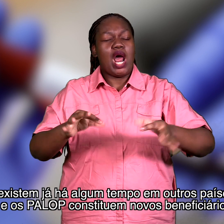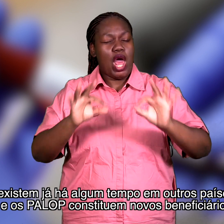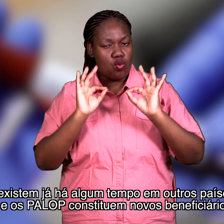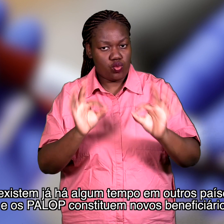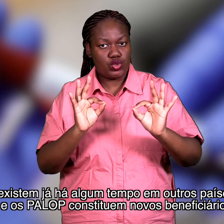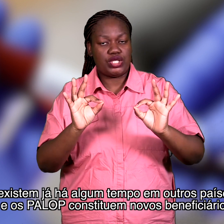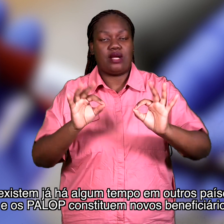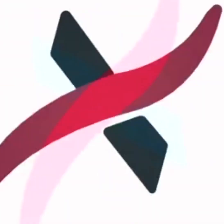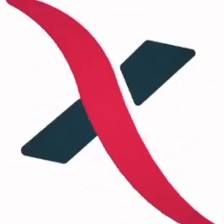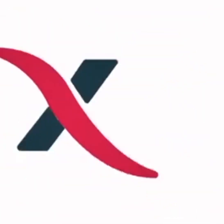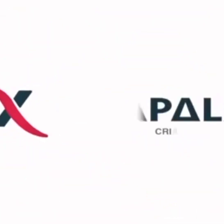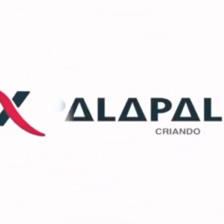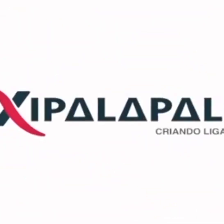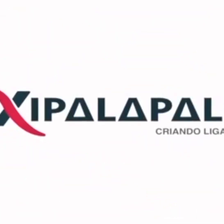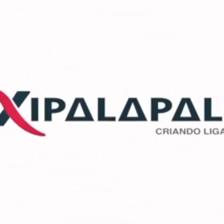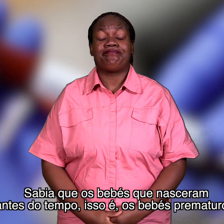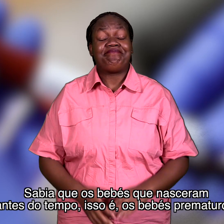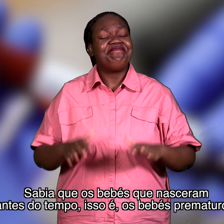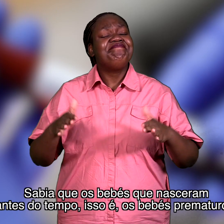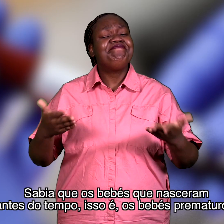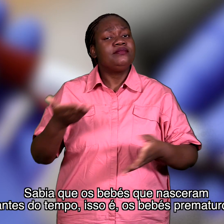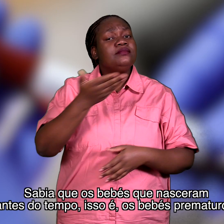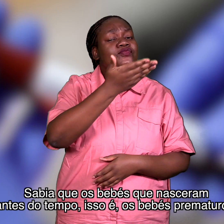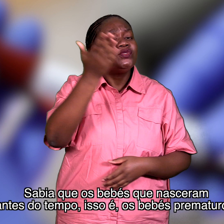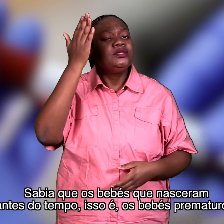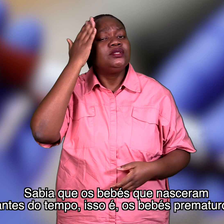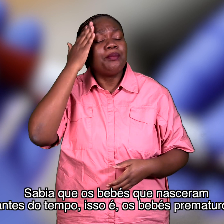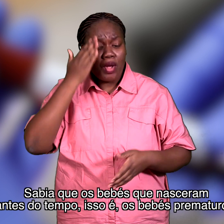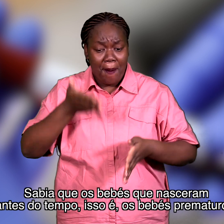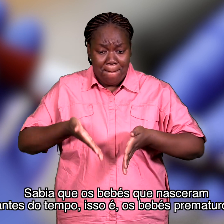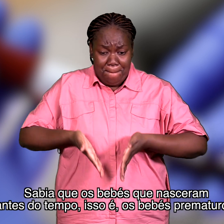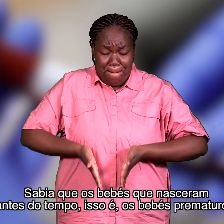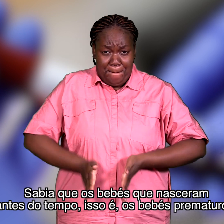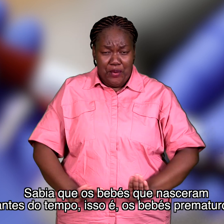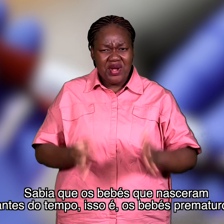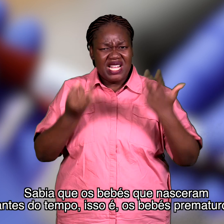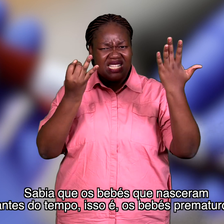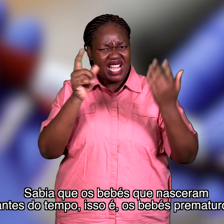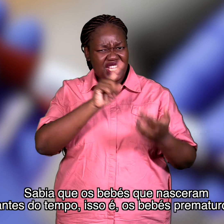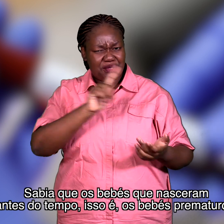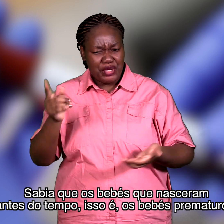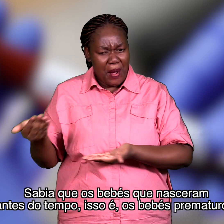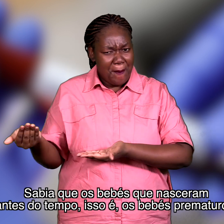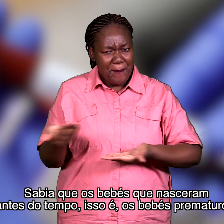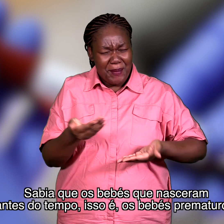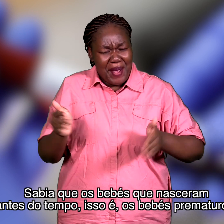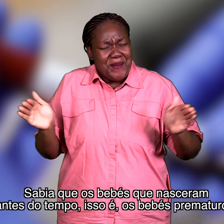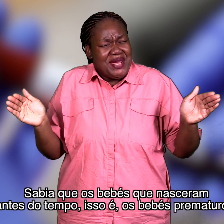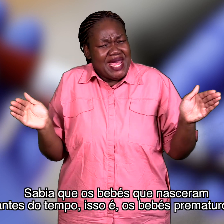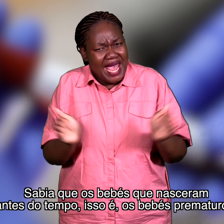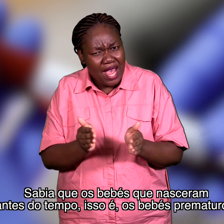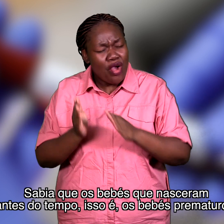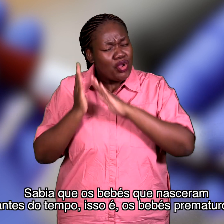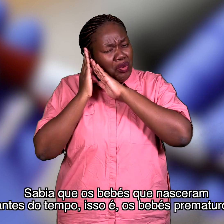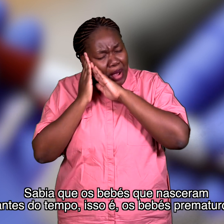novos beneficiários. Sabia que os bebês que nem serão antes do tempo, isso é, os